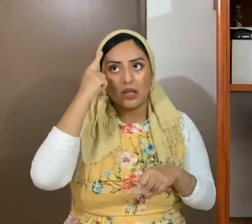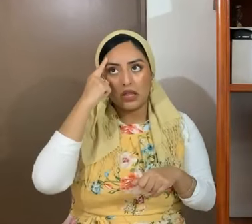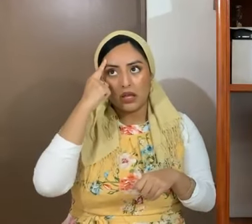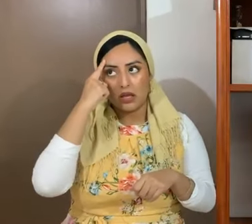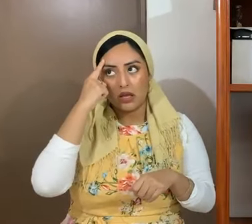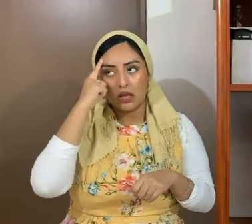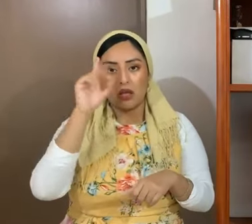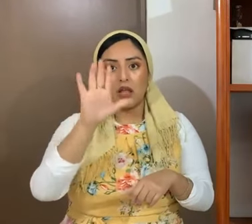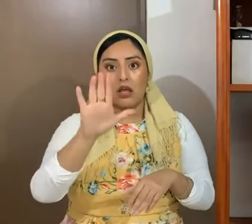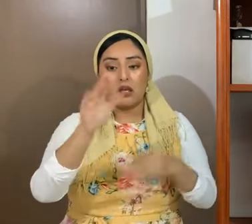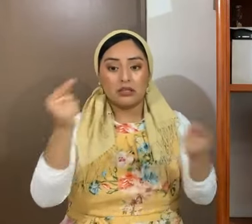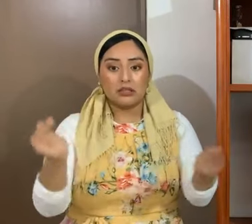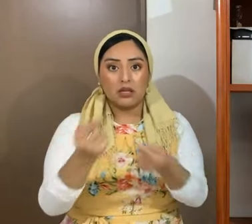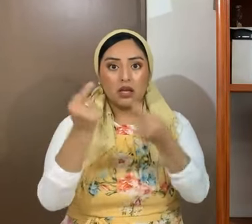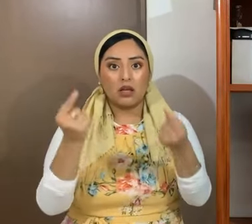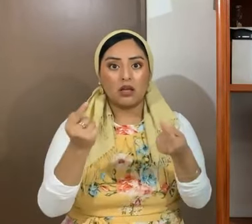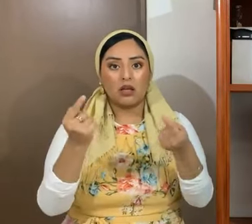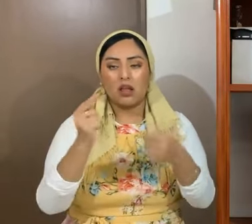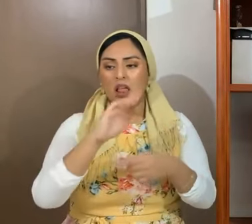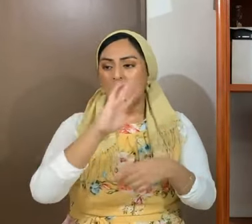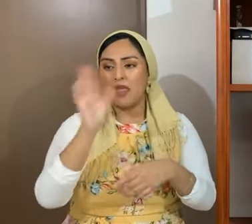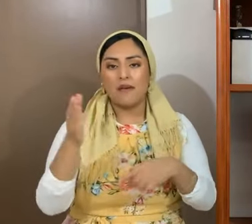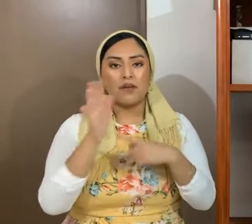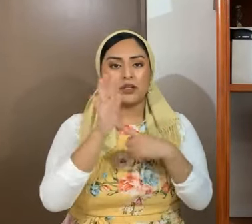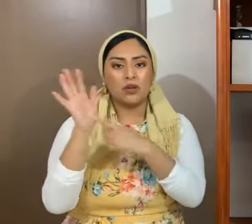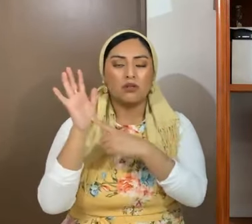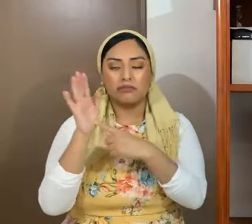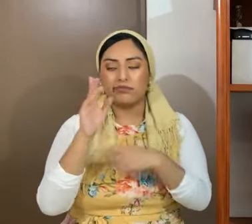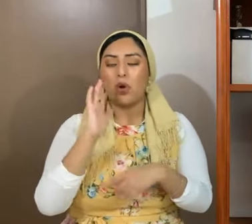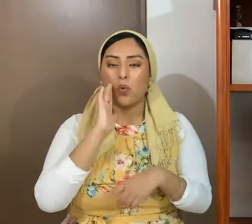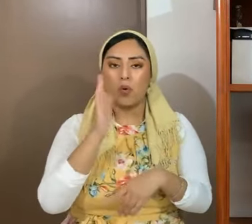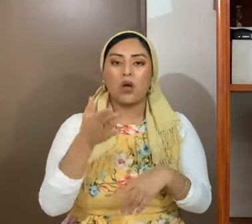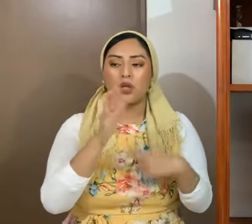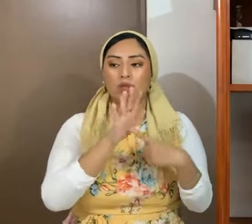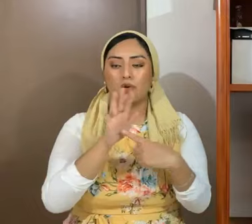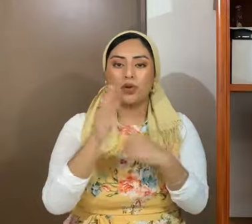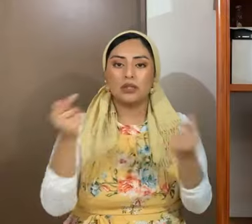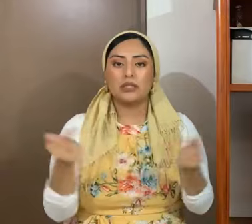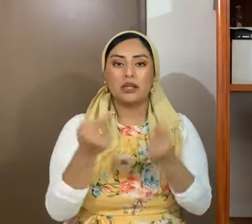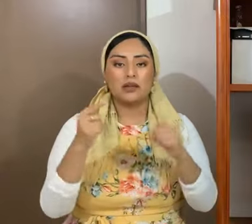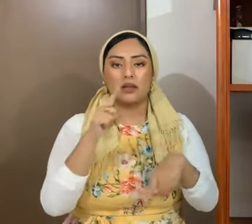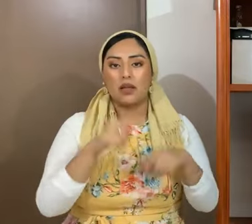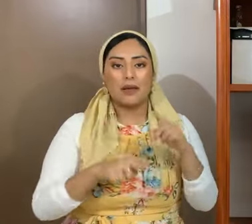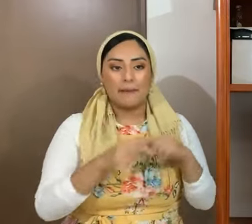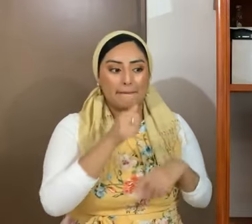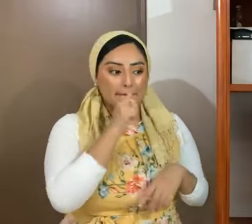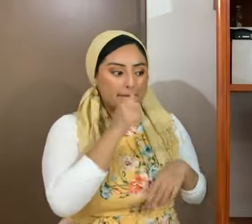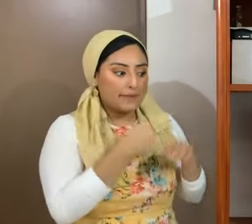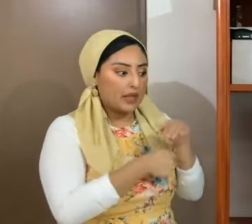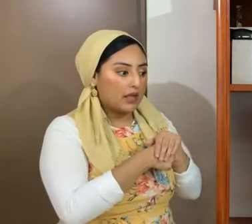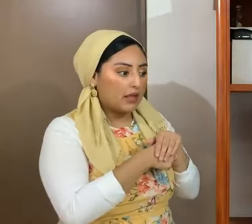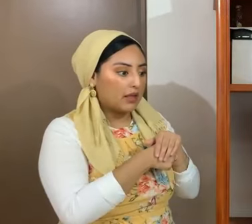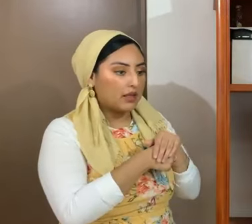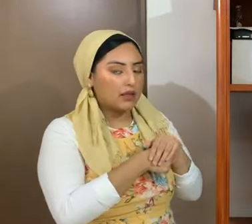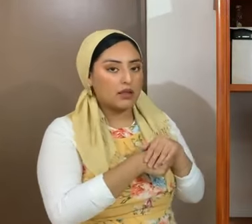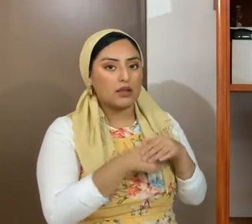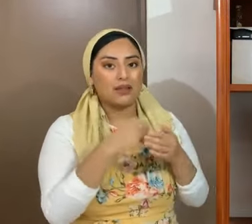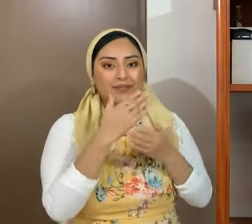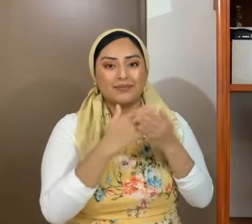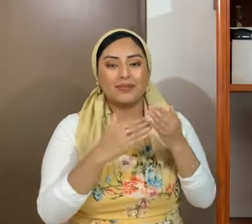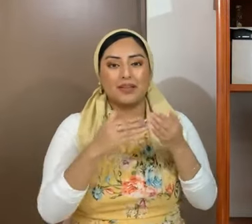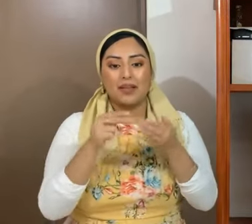veras que sus pecados no van a salir a la luz tarde, que temprano salen a la luz. Van a donde se reúnen